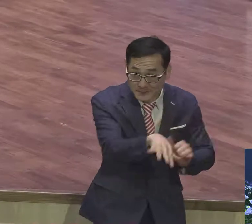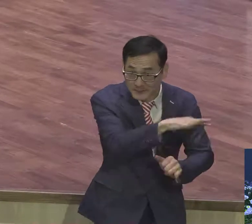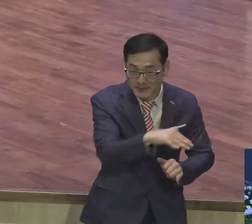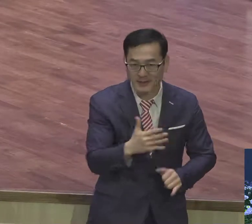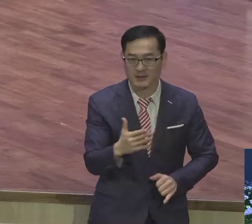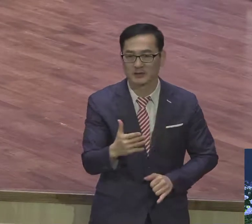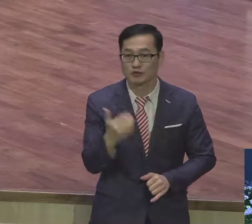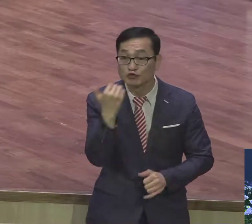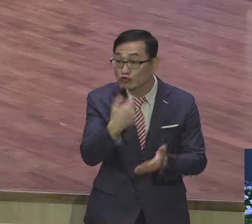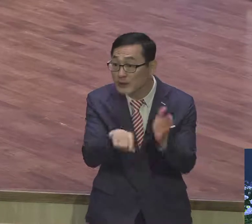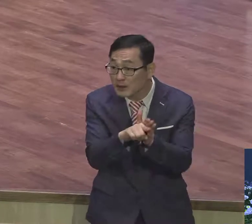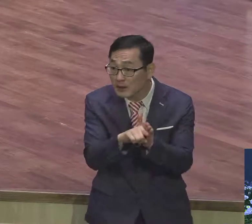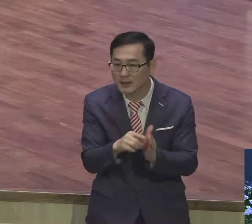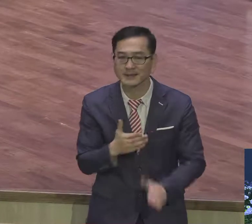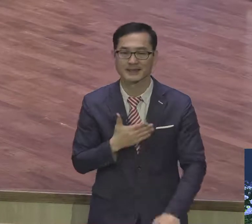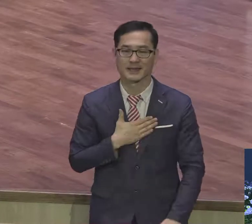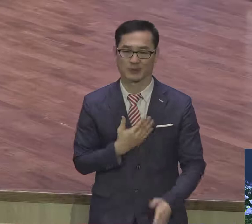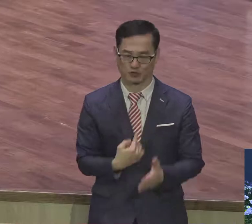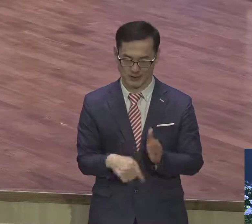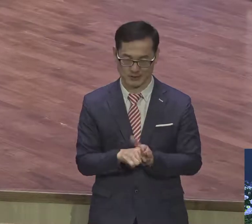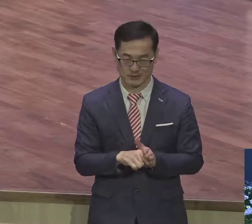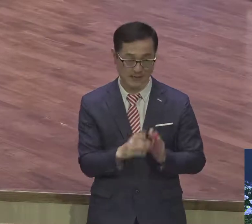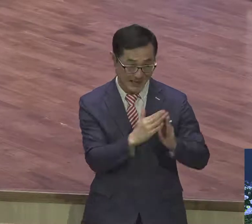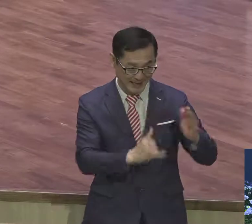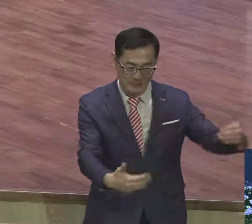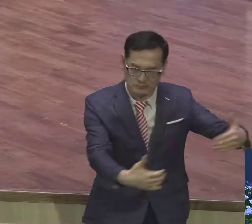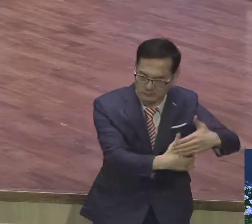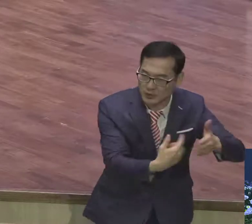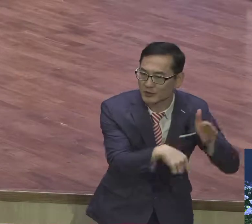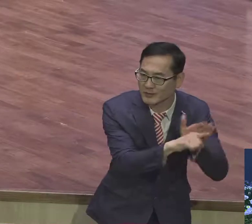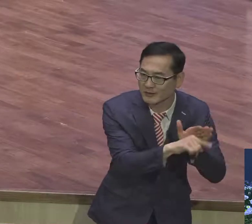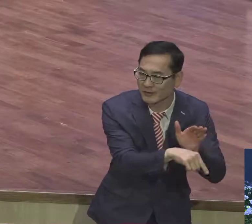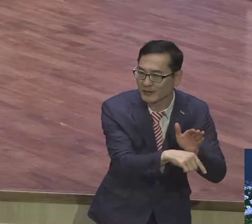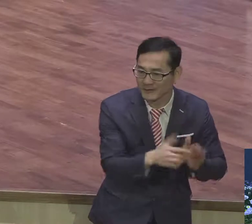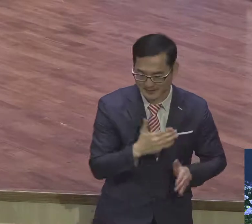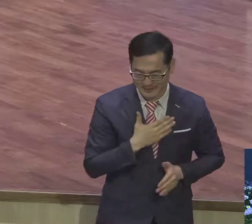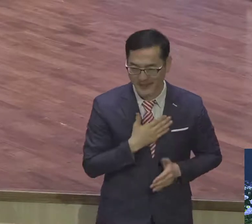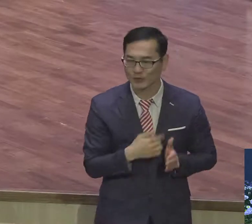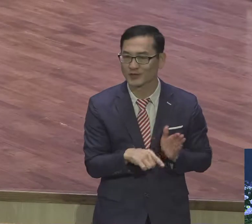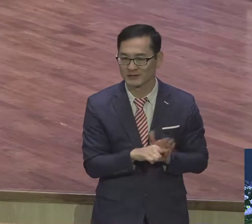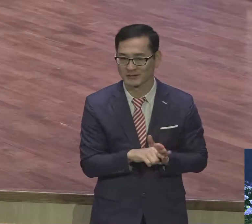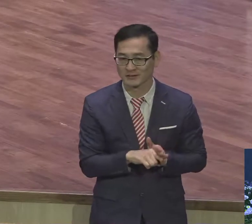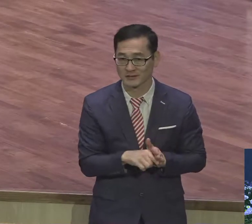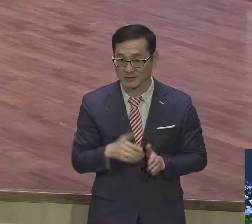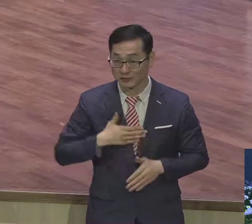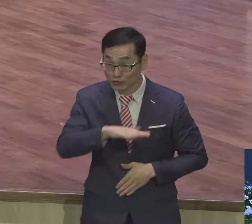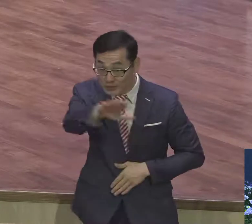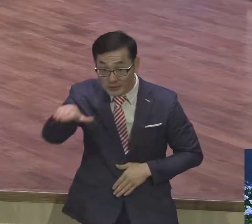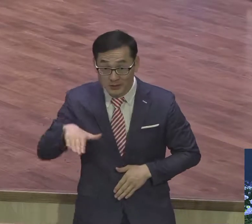오직 내 가족을 위해서 오직 나를 위해서 다릅니다. 우리는